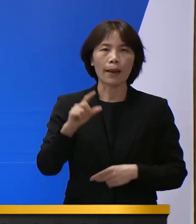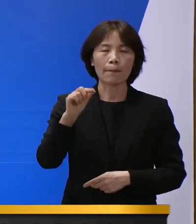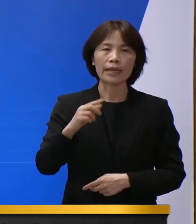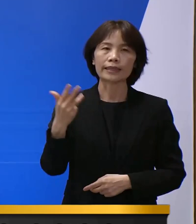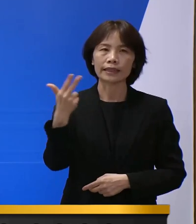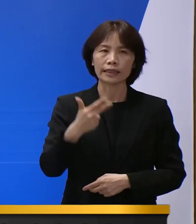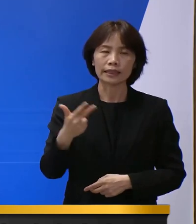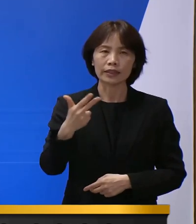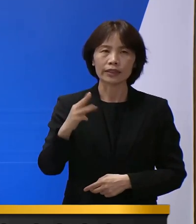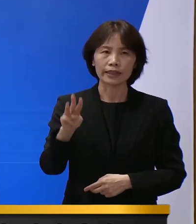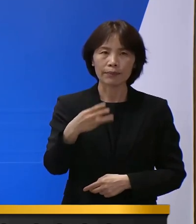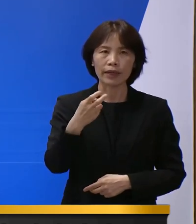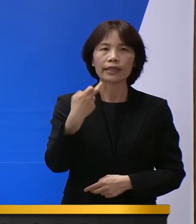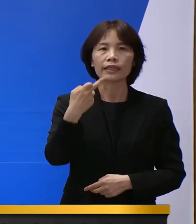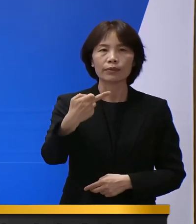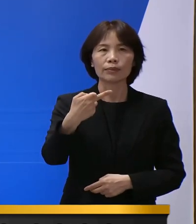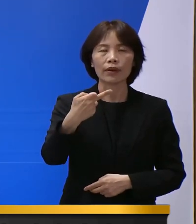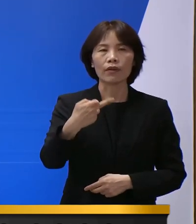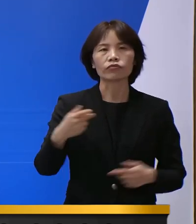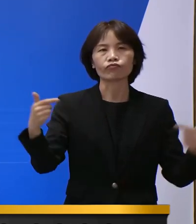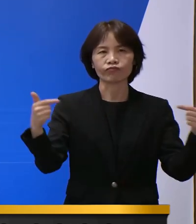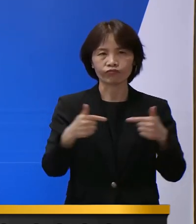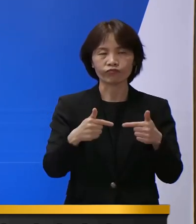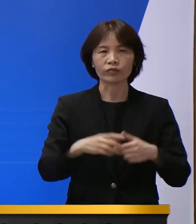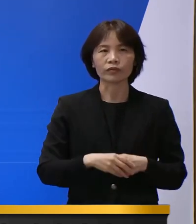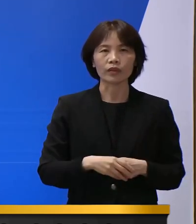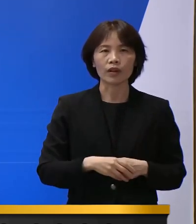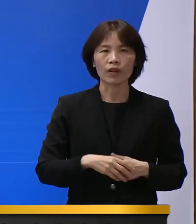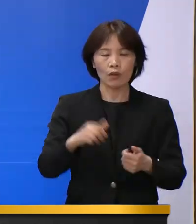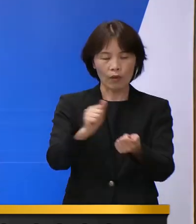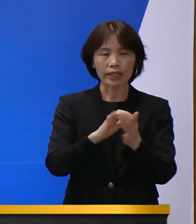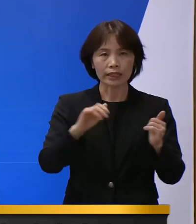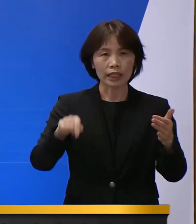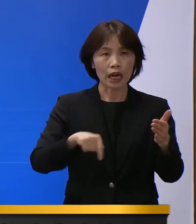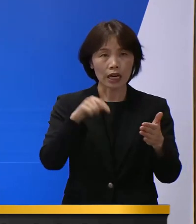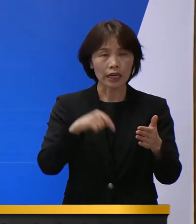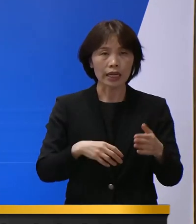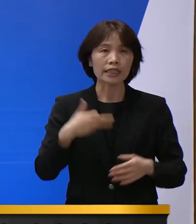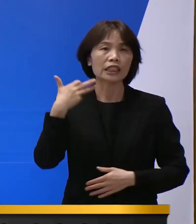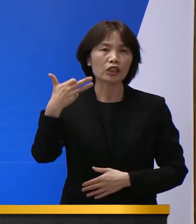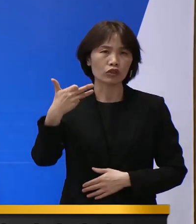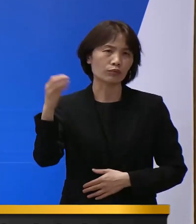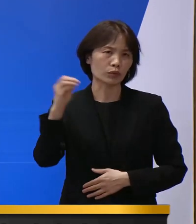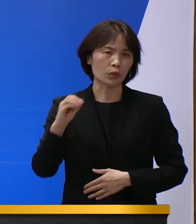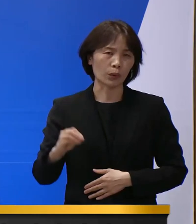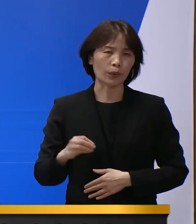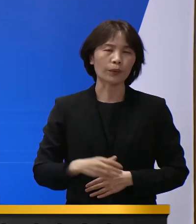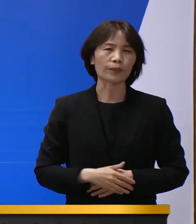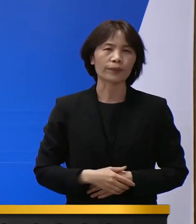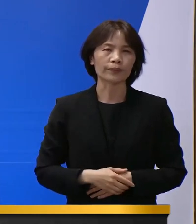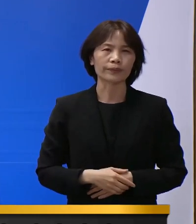1만 7,312명 감소하였습니다. 전체 확진자 중에서는 19% 수준입니다.